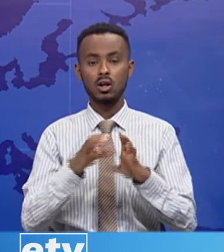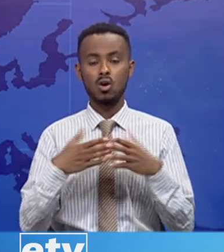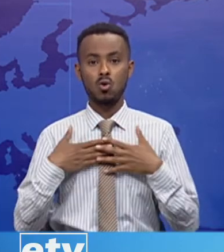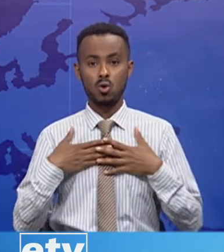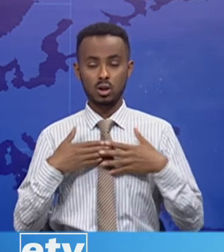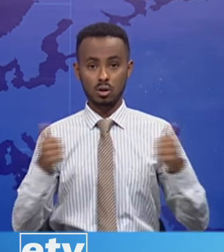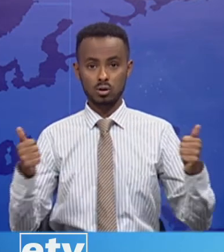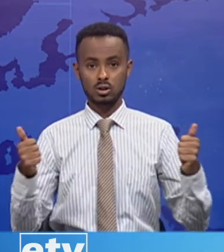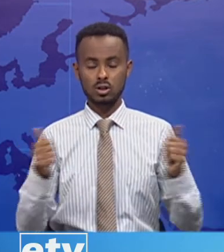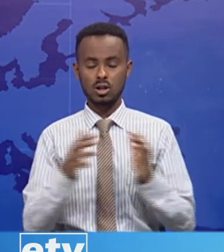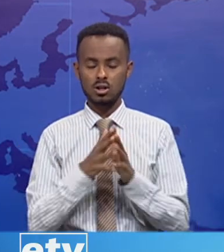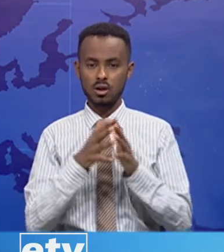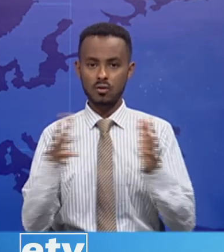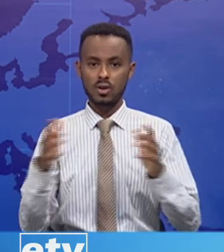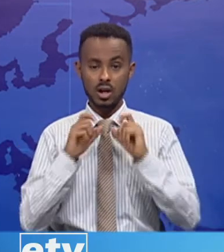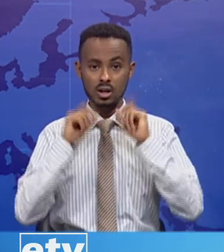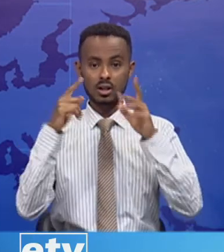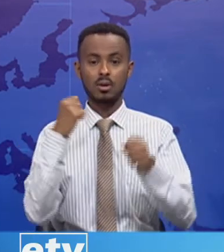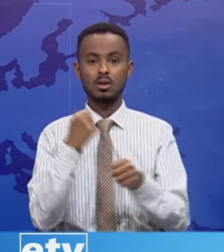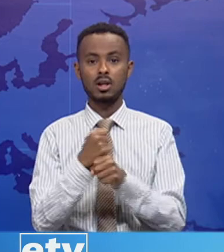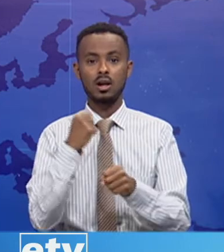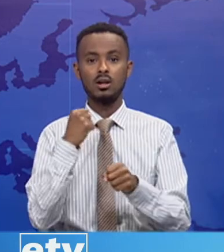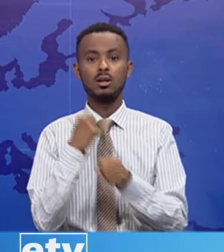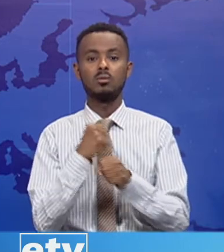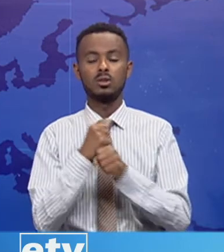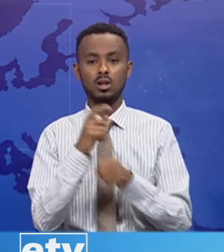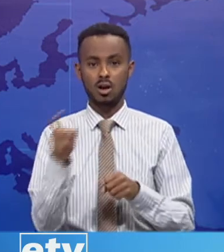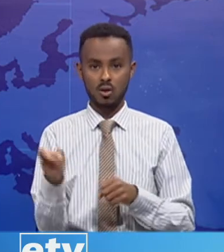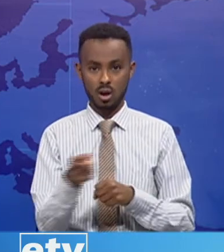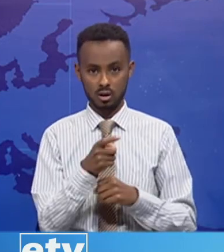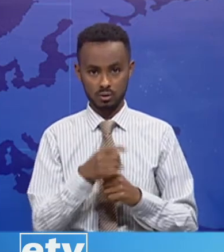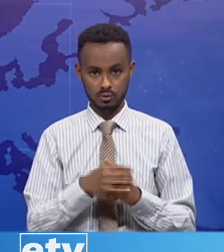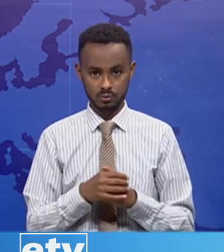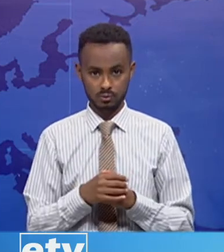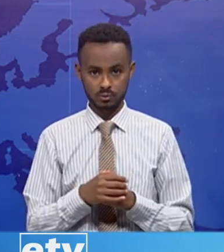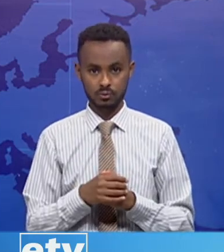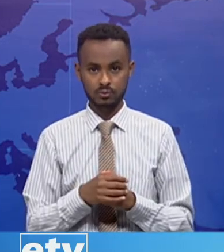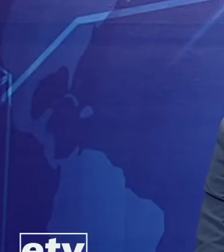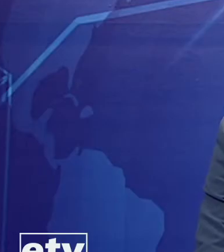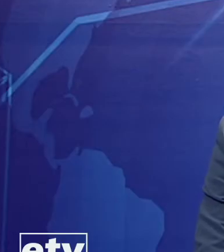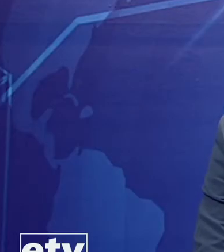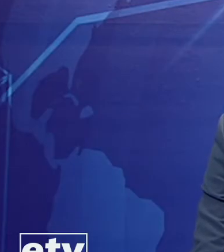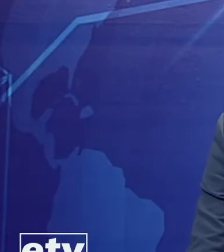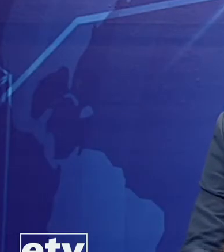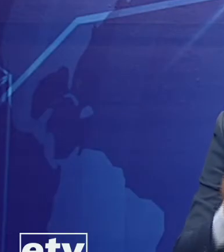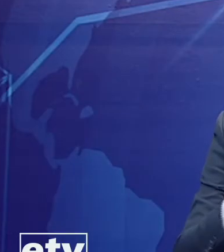ወጣቶችን ሰፊ የግንዛቤ ስራን የምንሰራ ይሆናል።